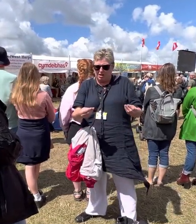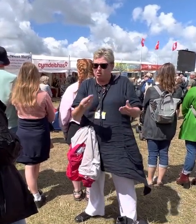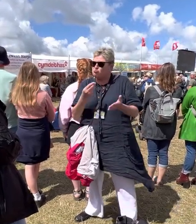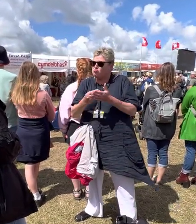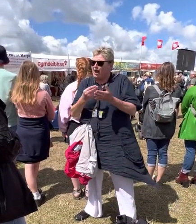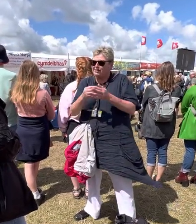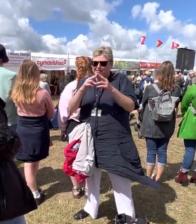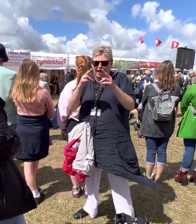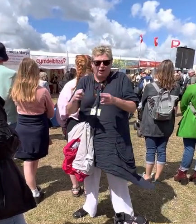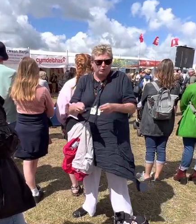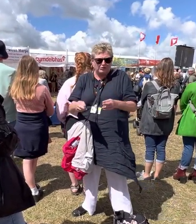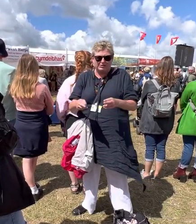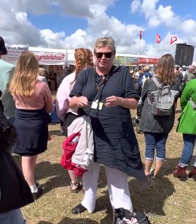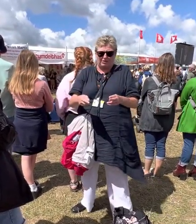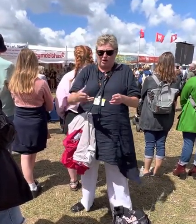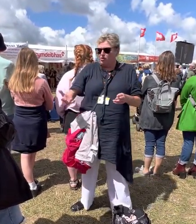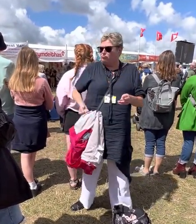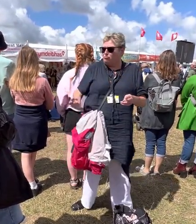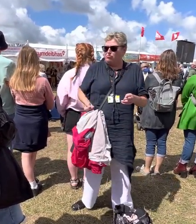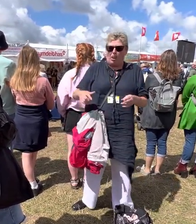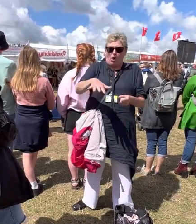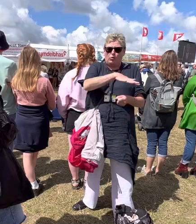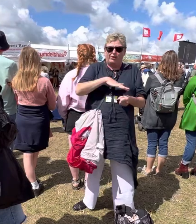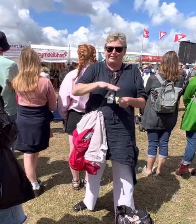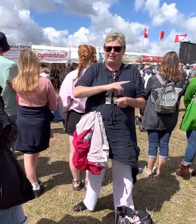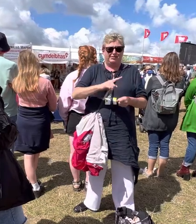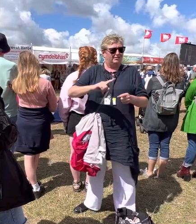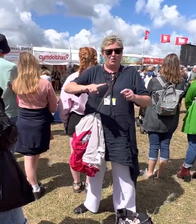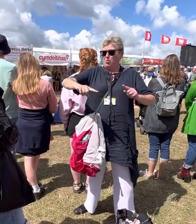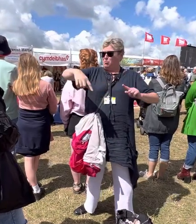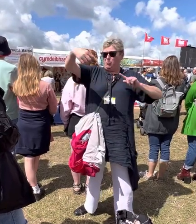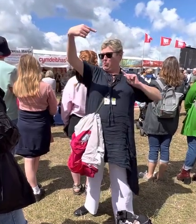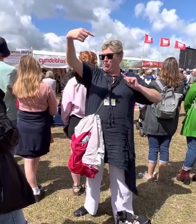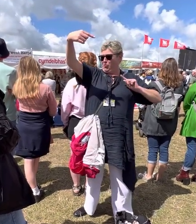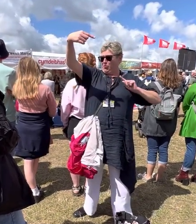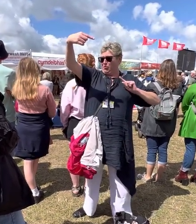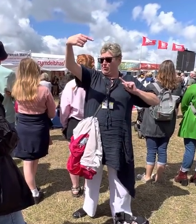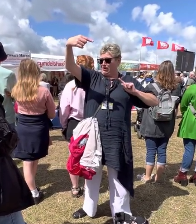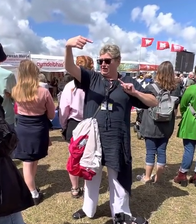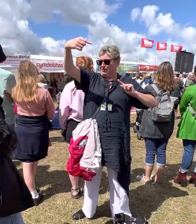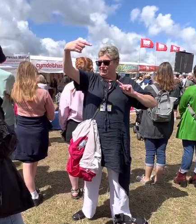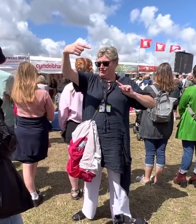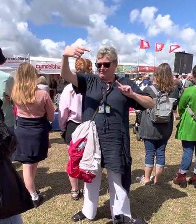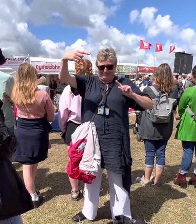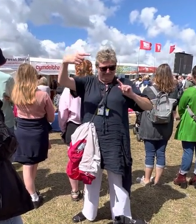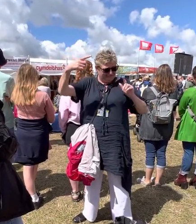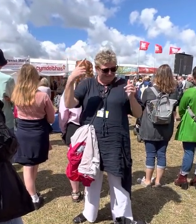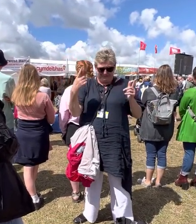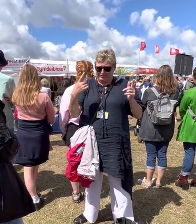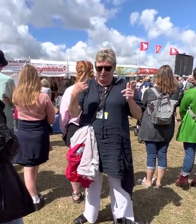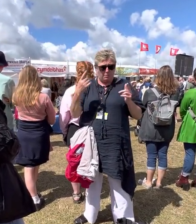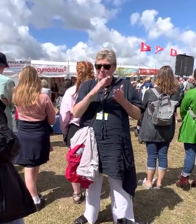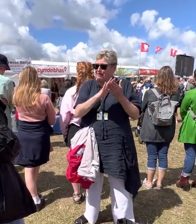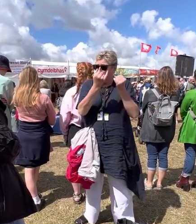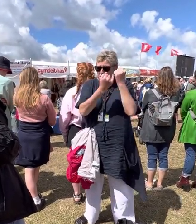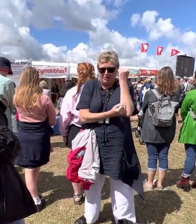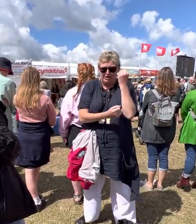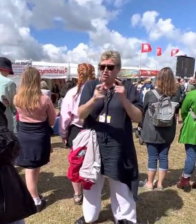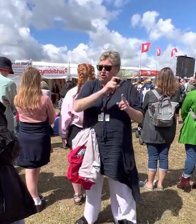ac incwm cyfartalog lleol wedi troi'n gagendor, gan arwain at wanhau cymunedau Cymraeg sydd eisoes ar